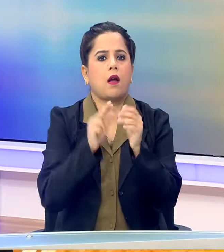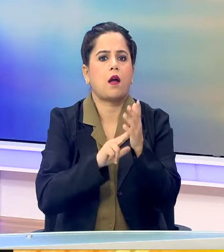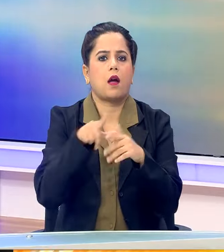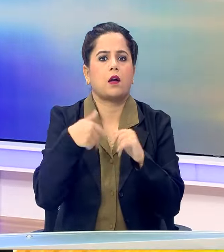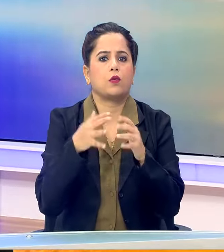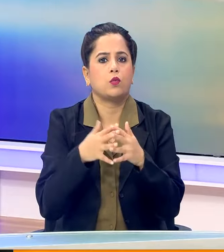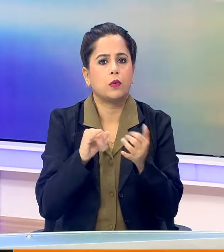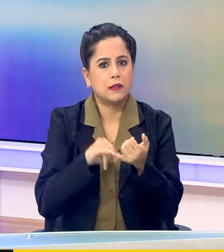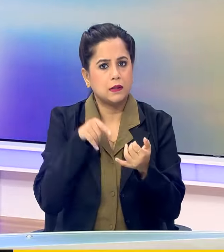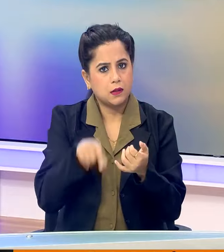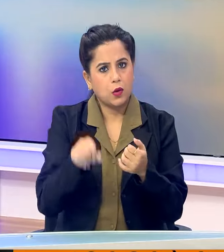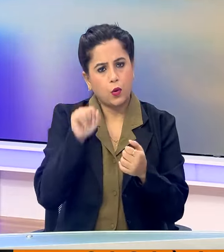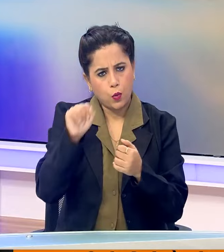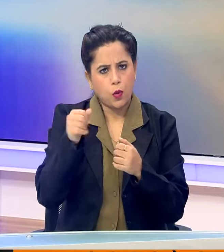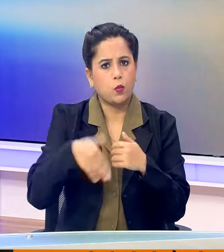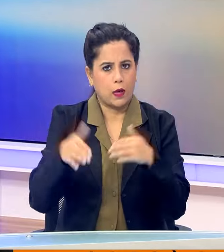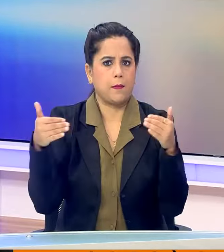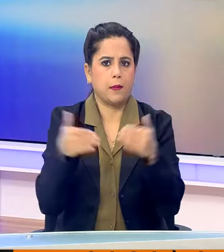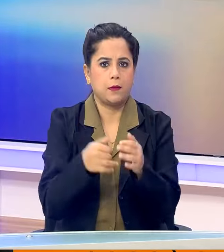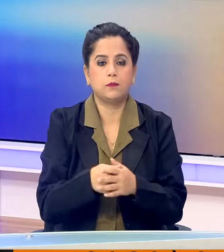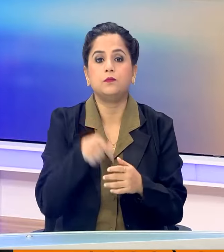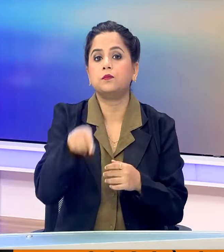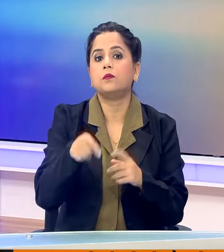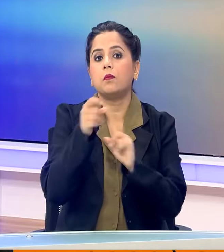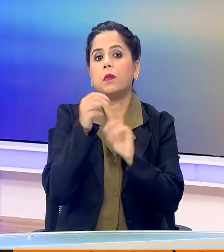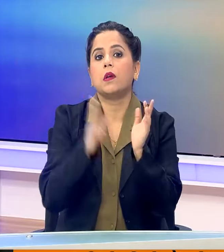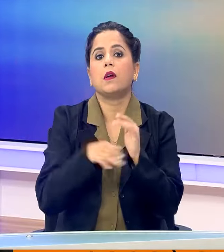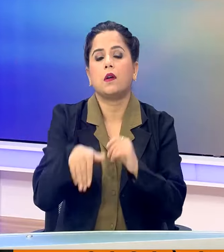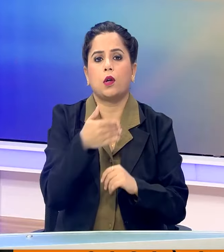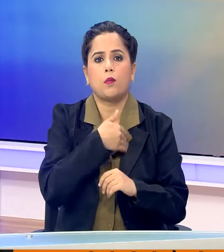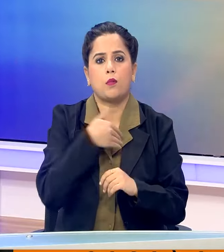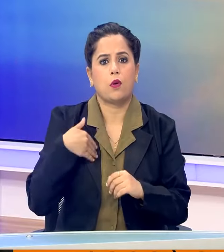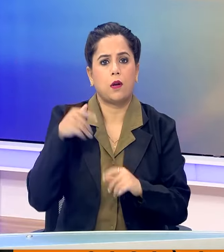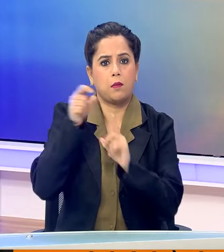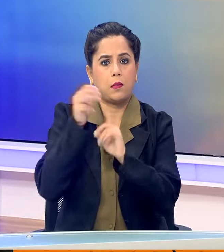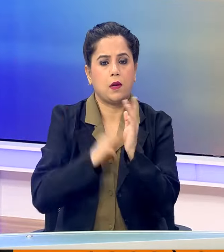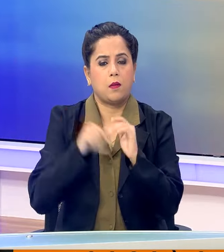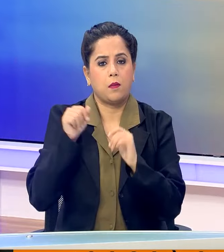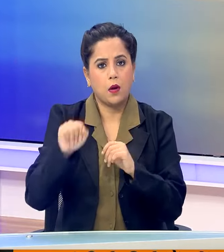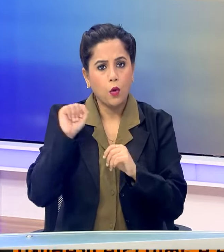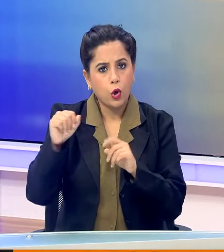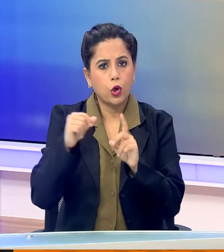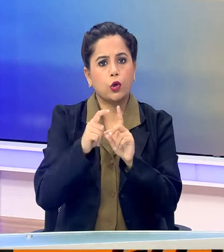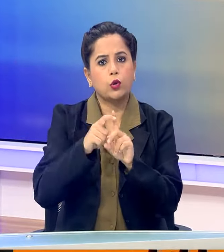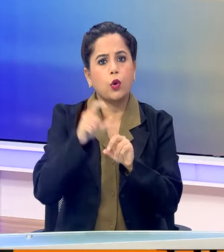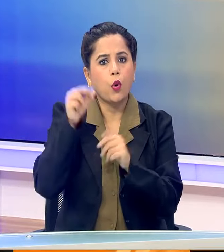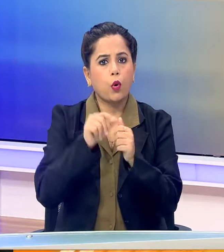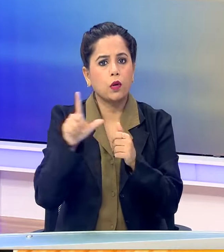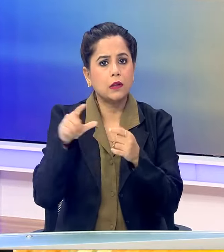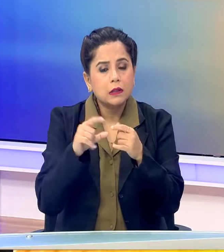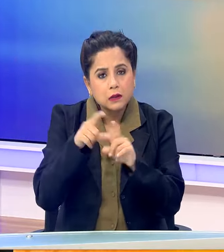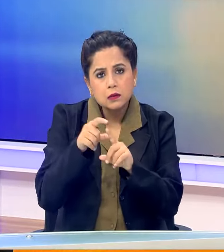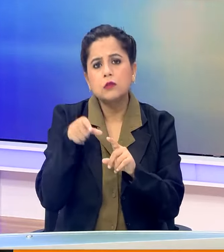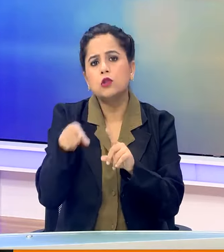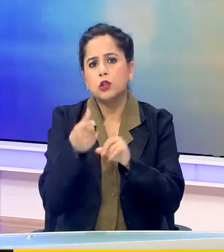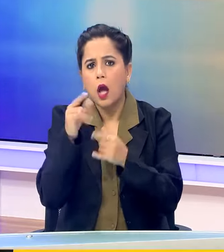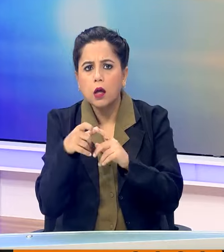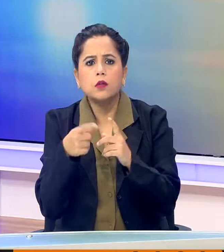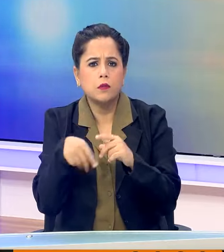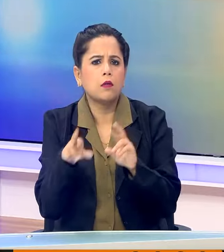मुलाकात करेंगे इसके अला दवा पीएम मोदी पोलैंड के प्रधानमंत्री डोनाल्ड टस्प के साथ द्विपक्षीय वार्ता भी